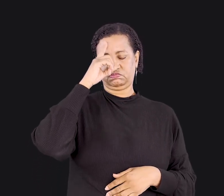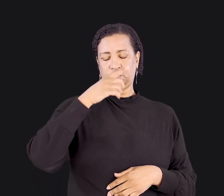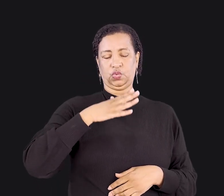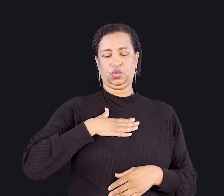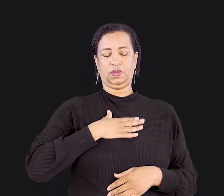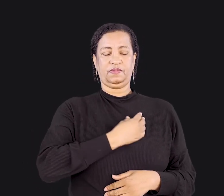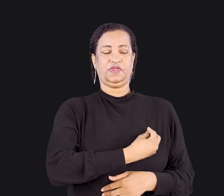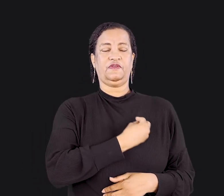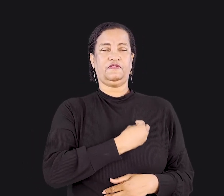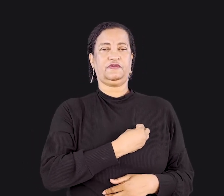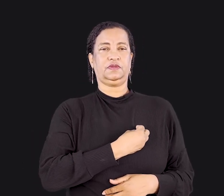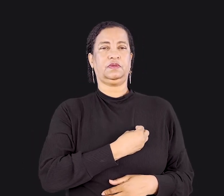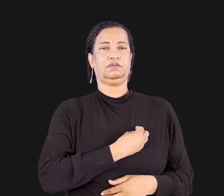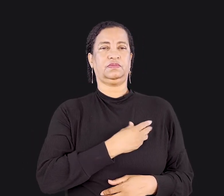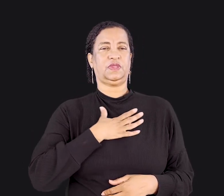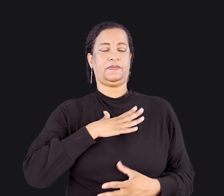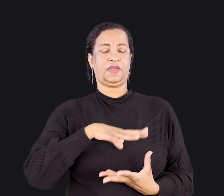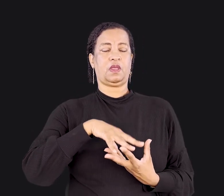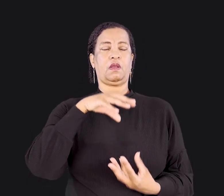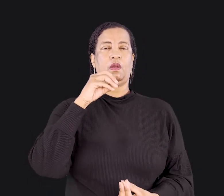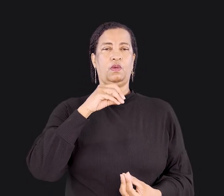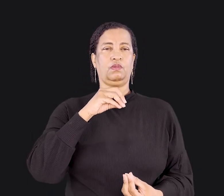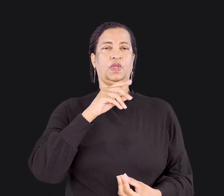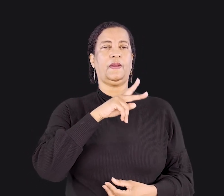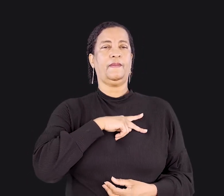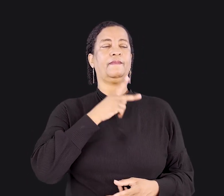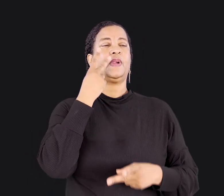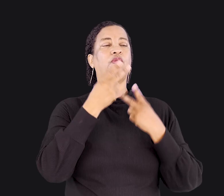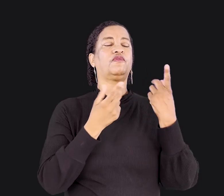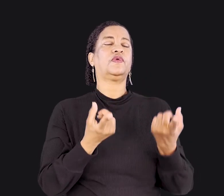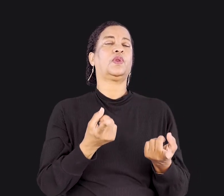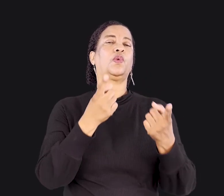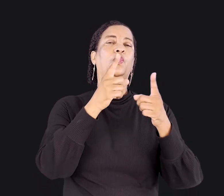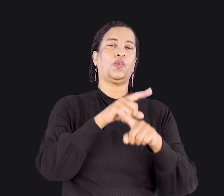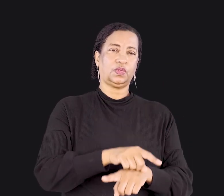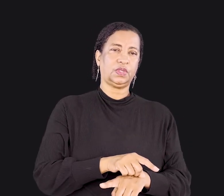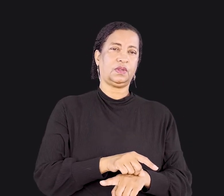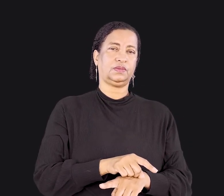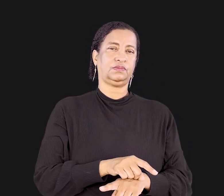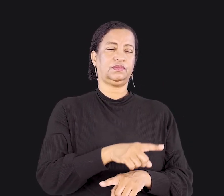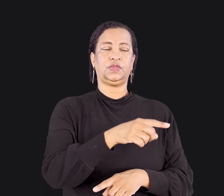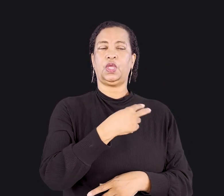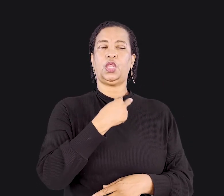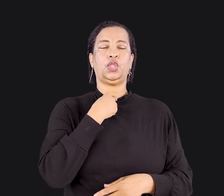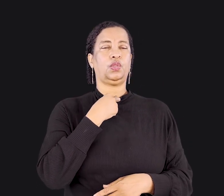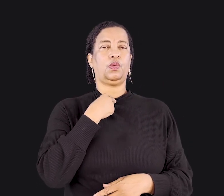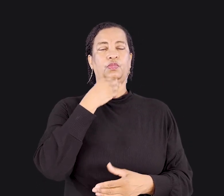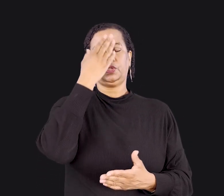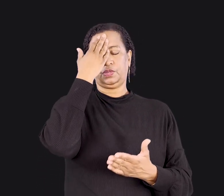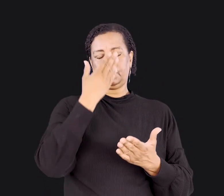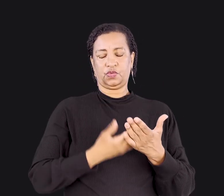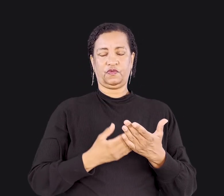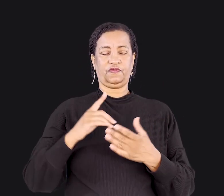destino e capitão da minha alma. Paulo afirma exatamente o contrário, que não podemos confiar em nós